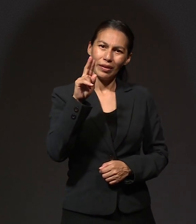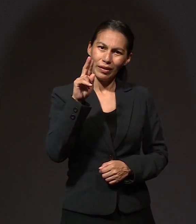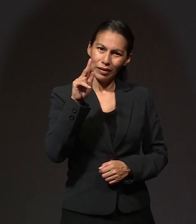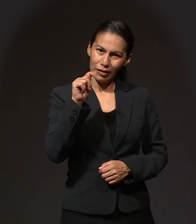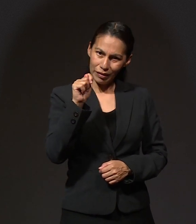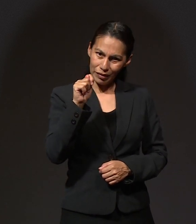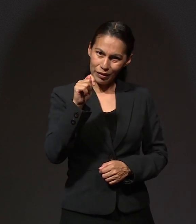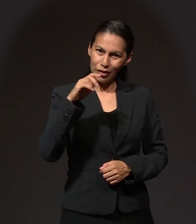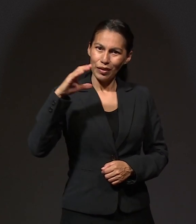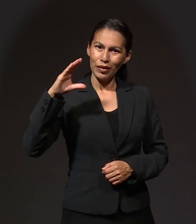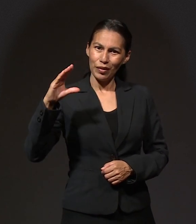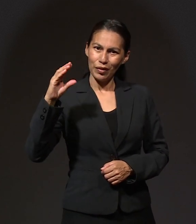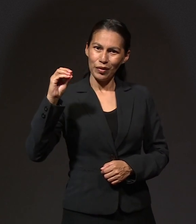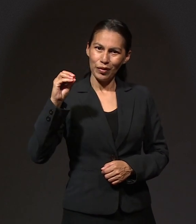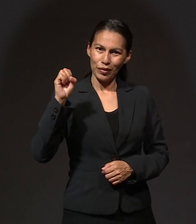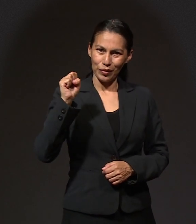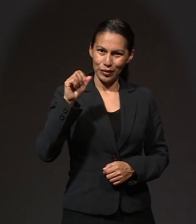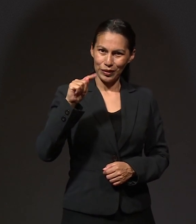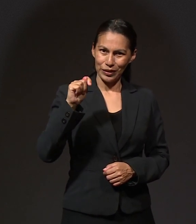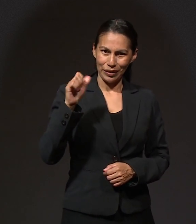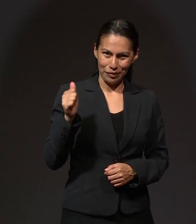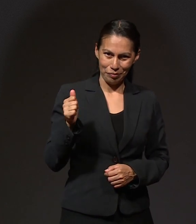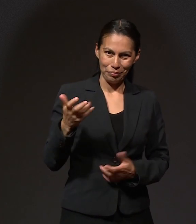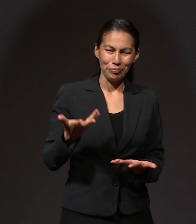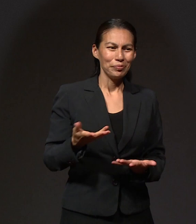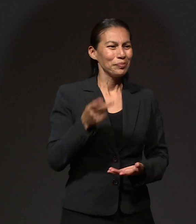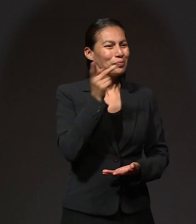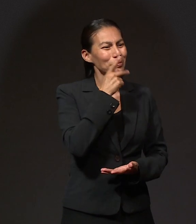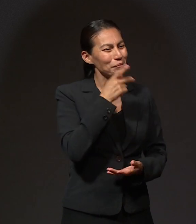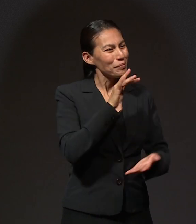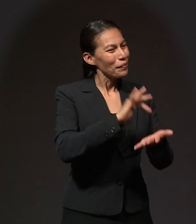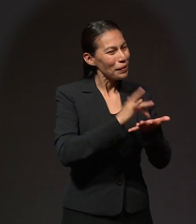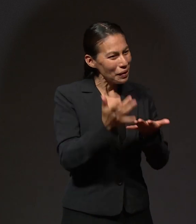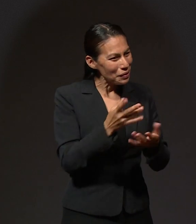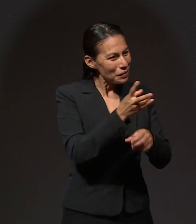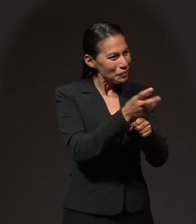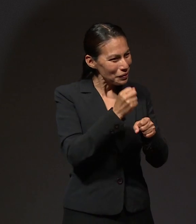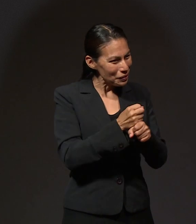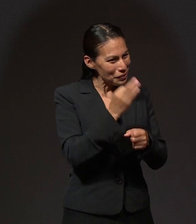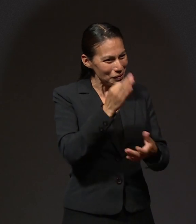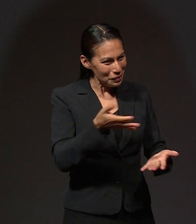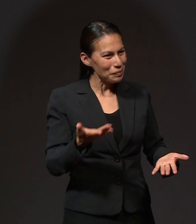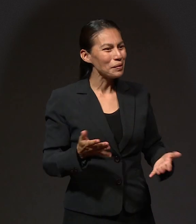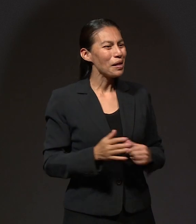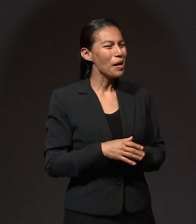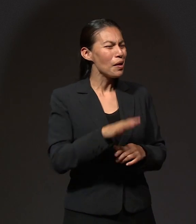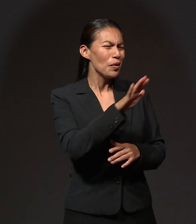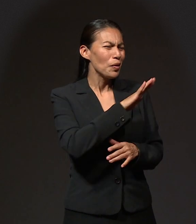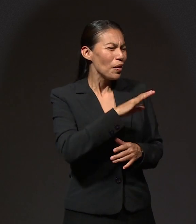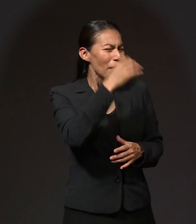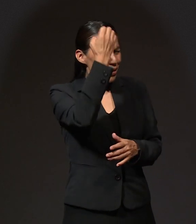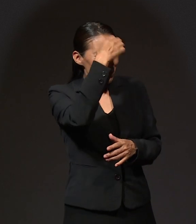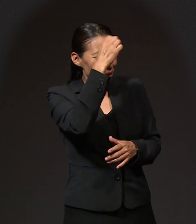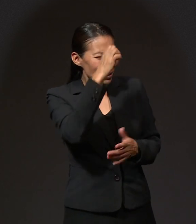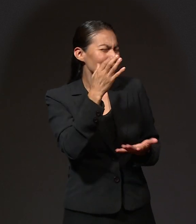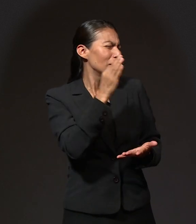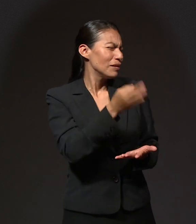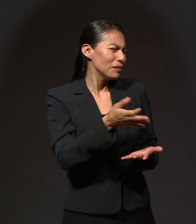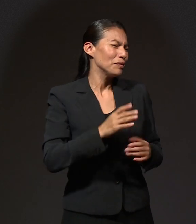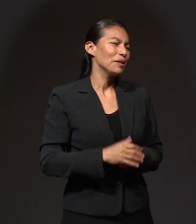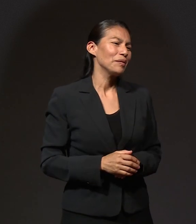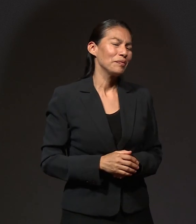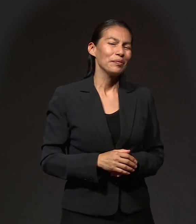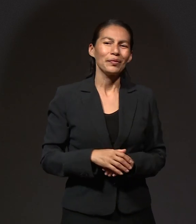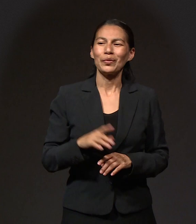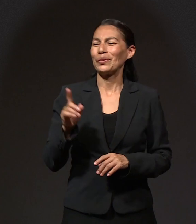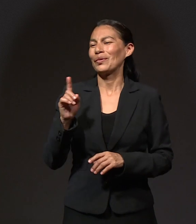Gracias, Pastor, por acceder a nuestra invitación de estar con nosotros compartiendo sus experiencias de